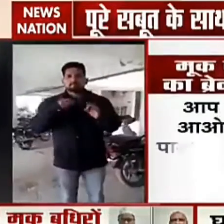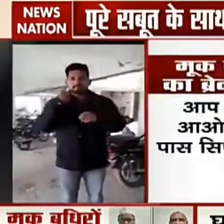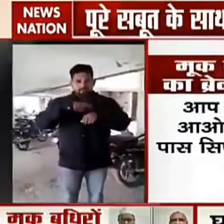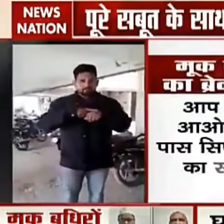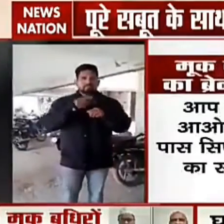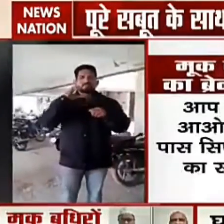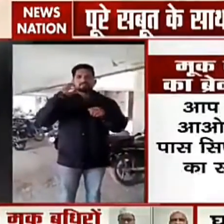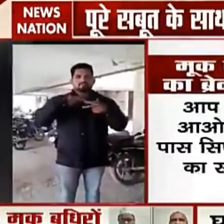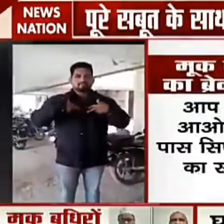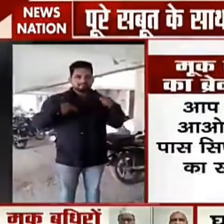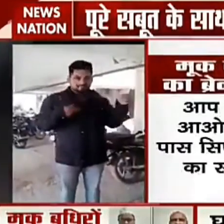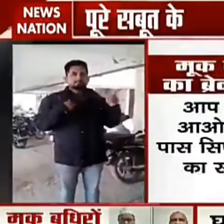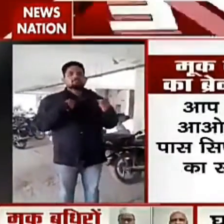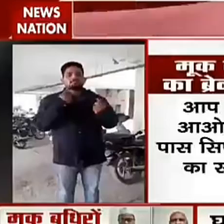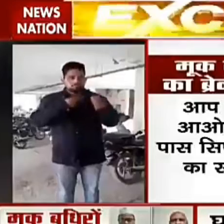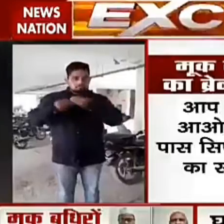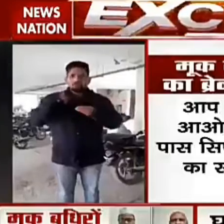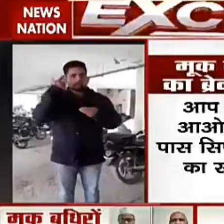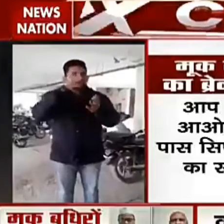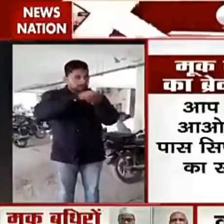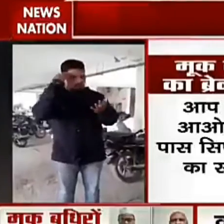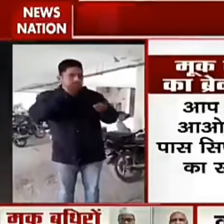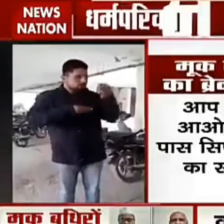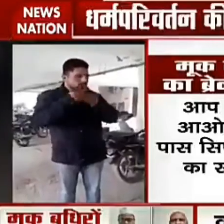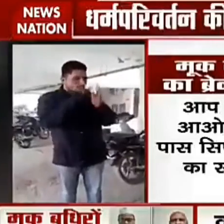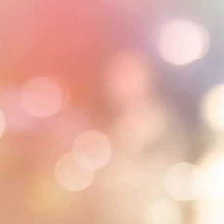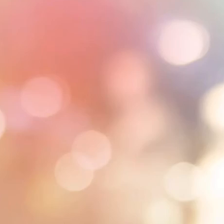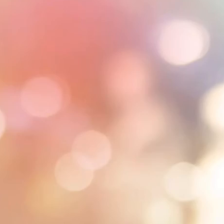ऑफ हियरिंग लोगों का हो जाता है, उसको लेके बात की गई है। तो यहाँ पर ये